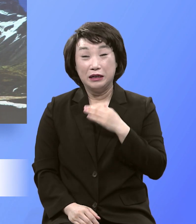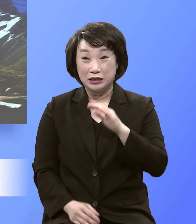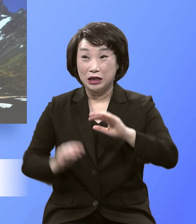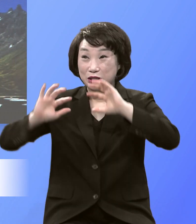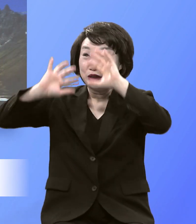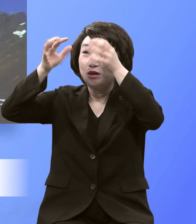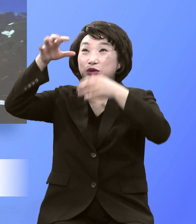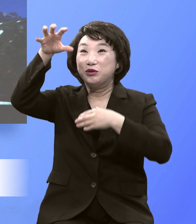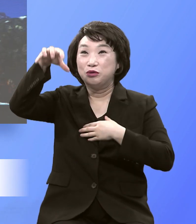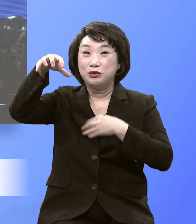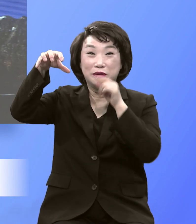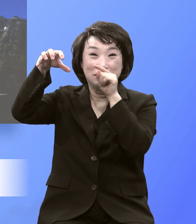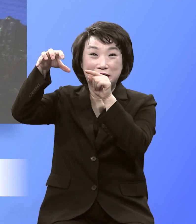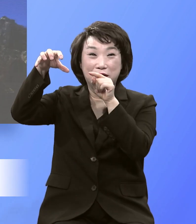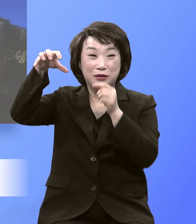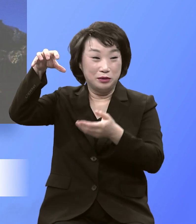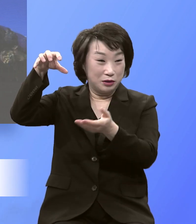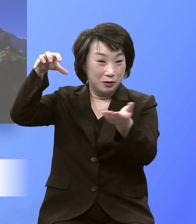천국도